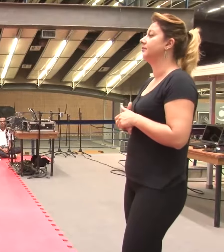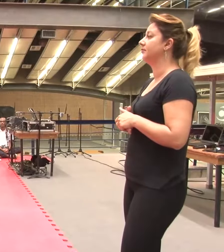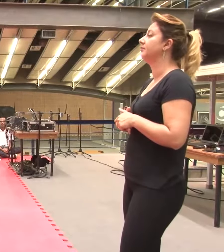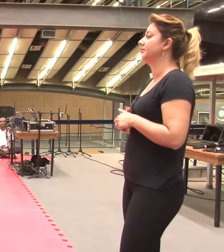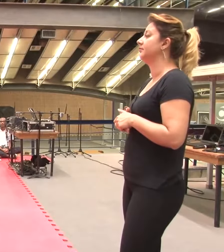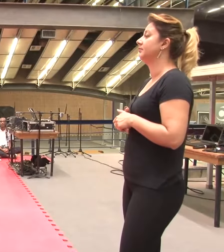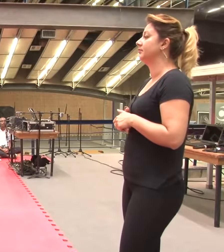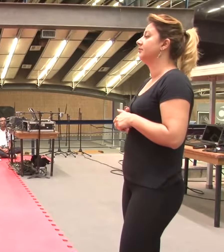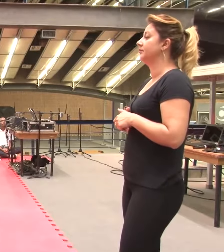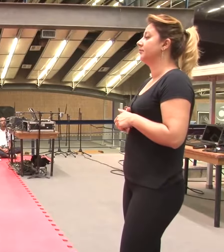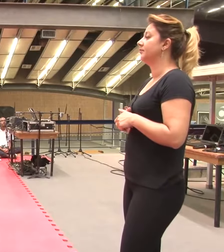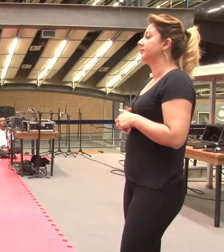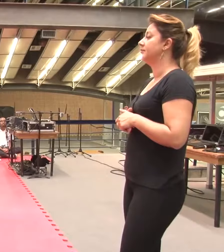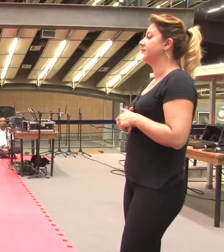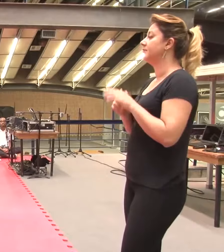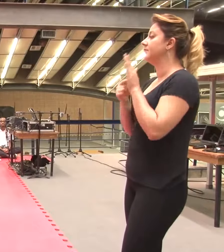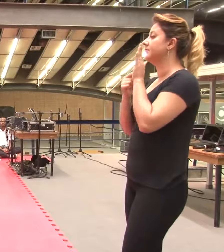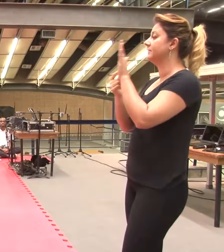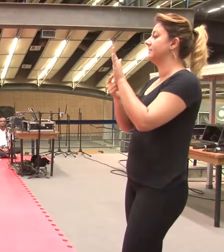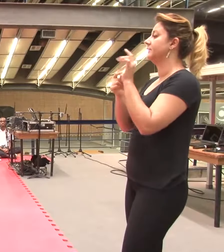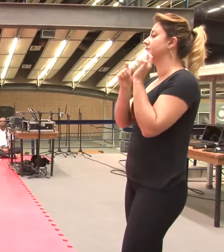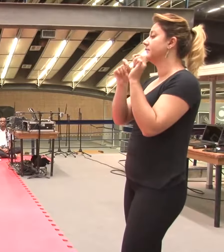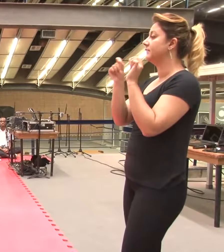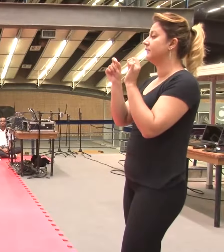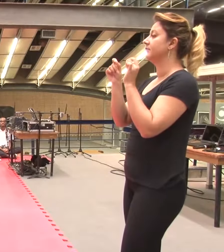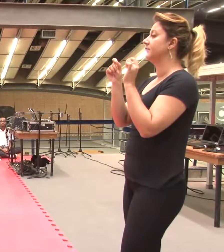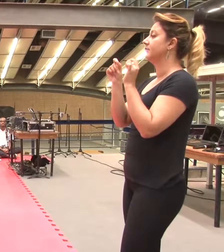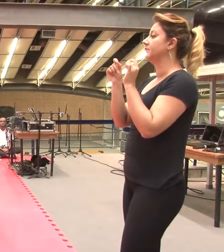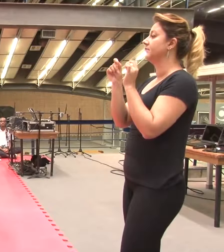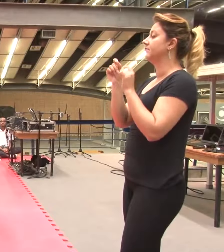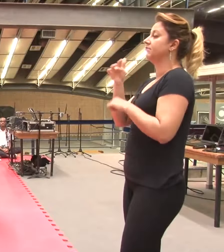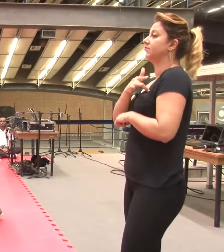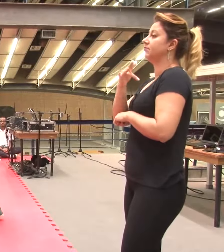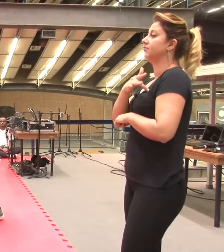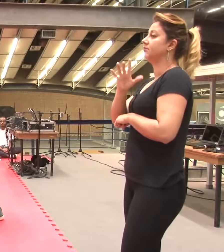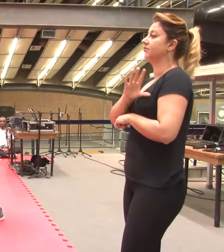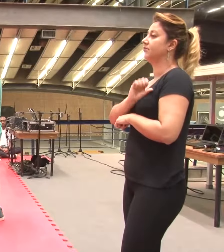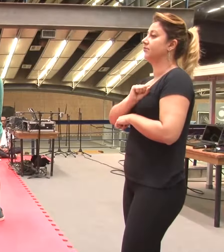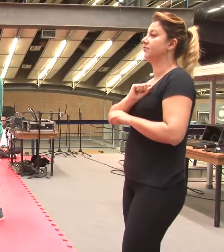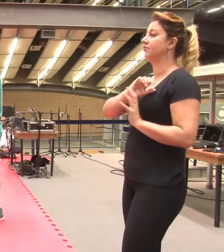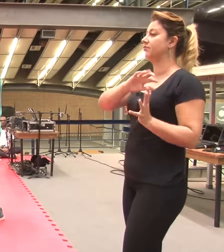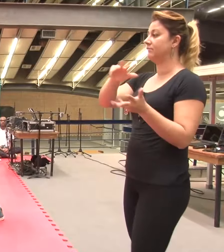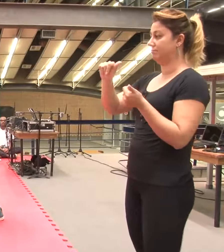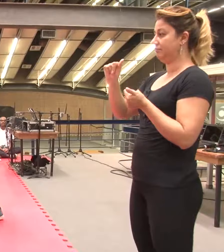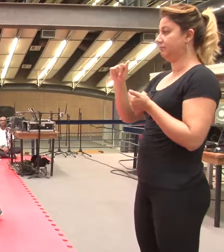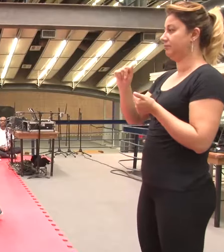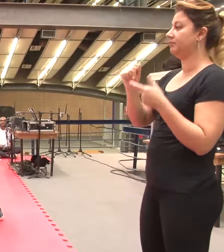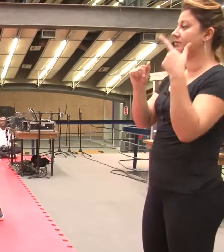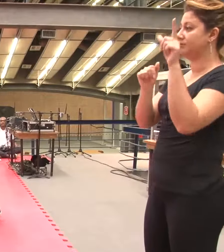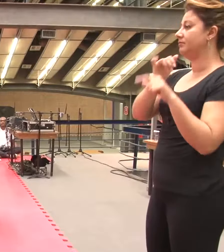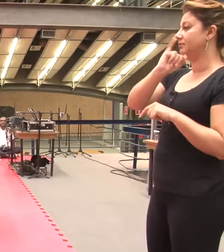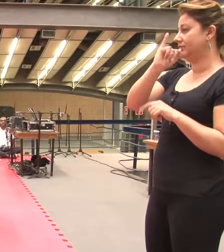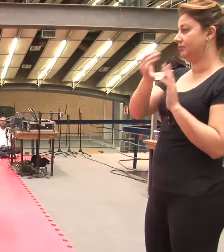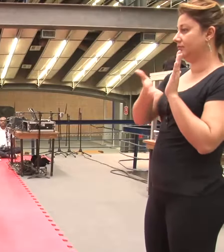Os perigos que representam uma concepção romântica do mundo. Vou contar uma outra cena de um